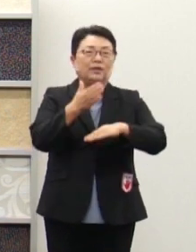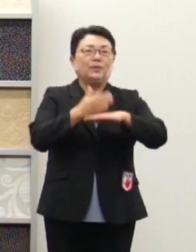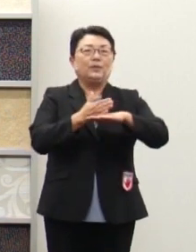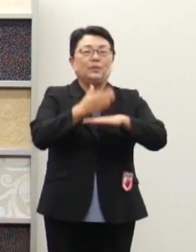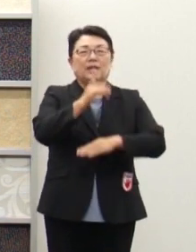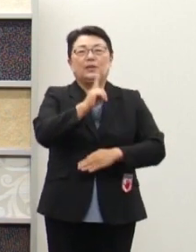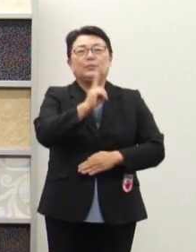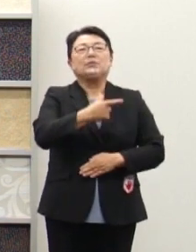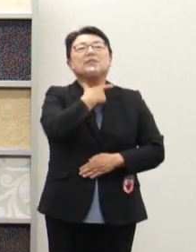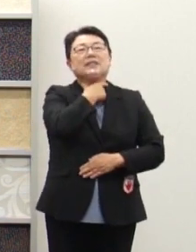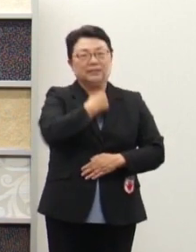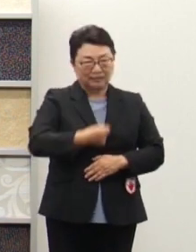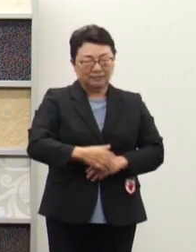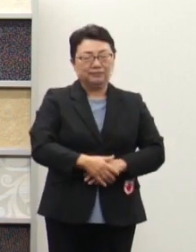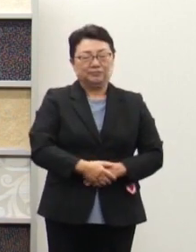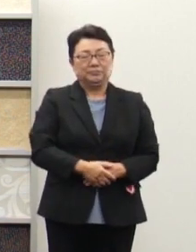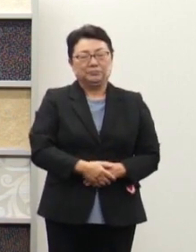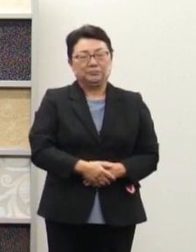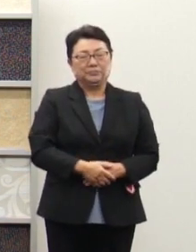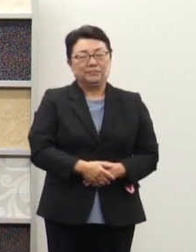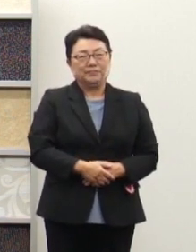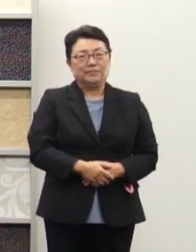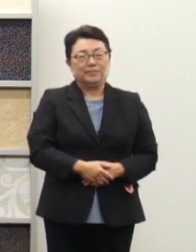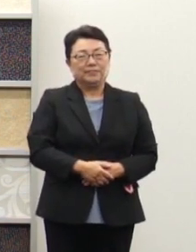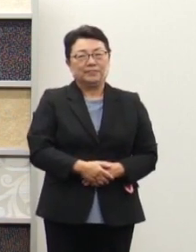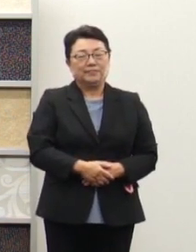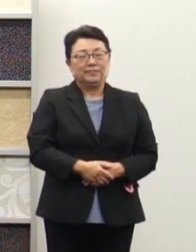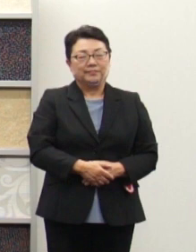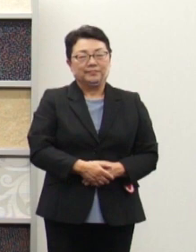心から感謝を申し上げる次第であります。